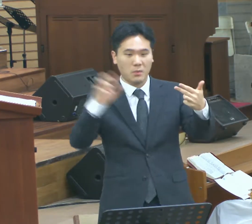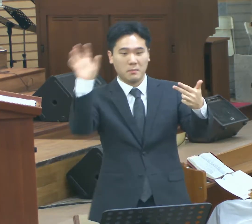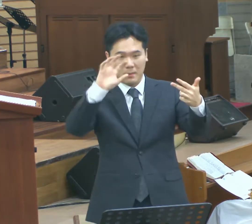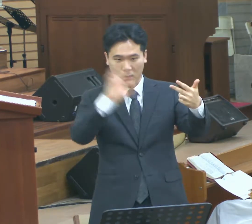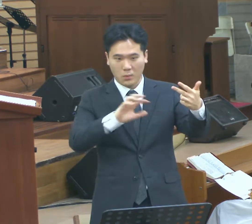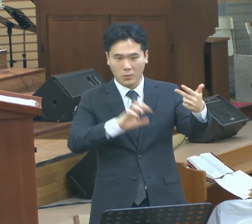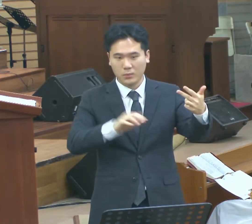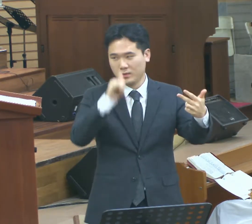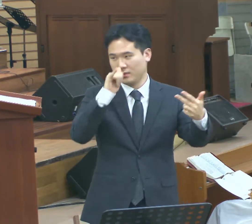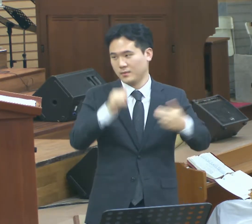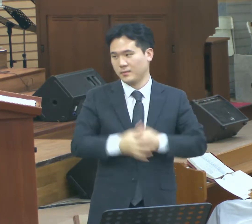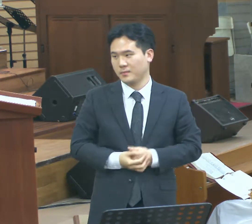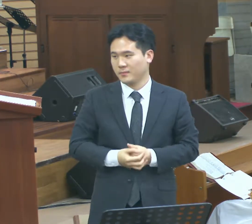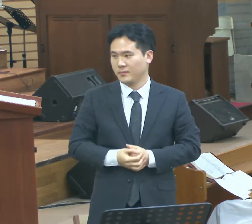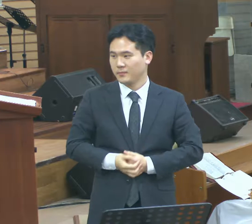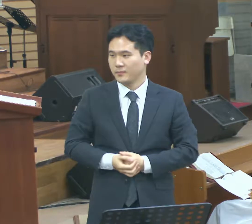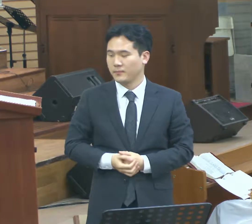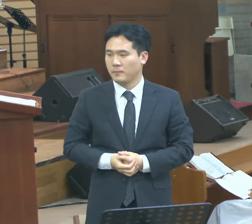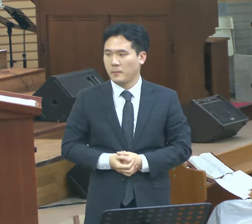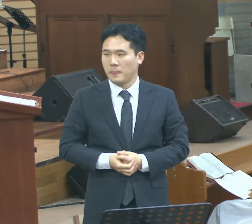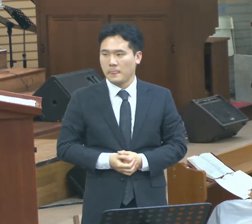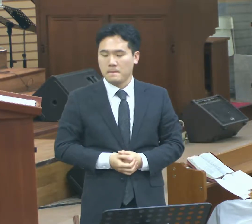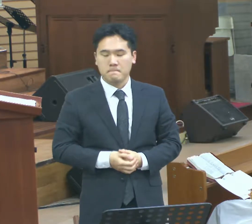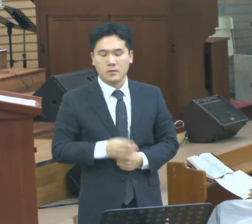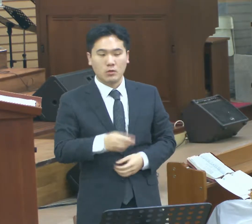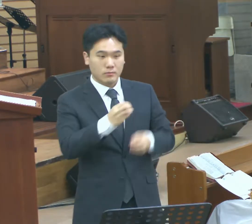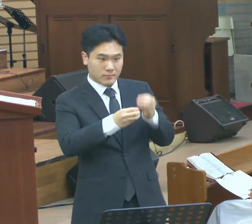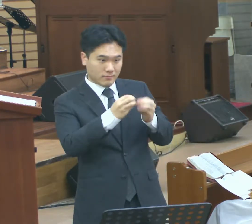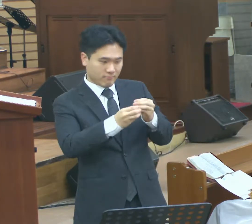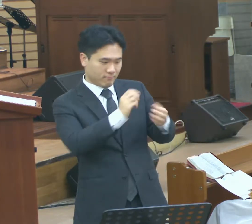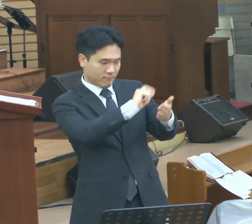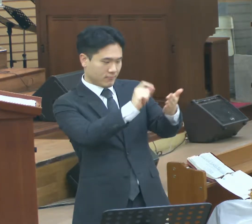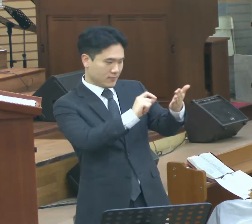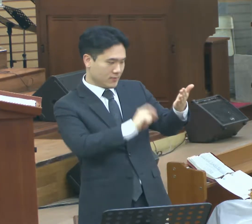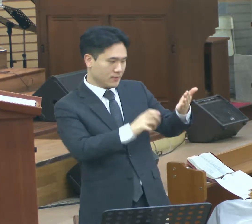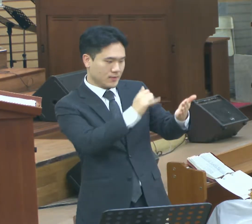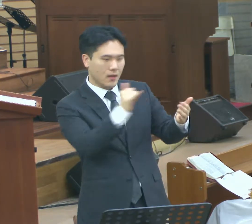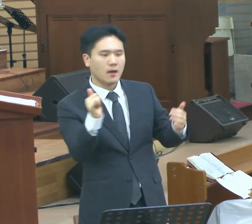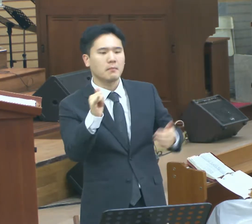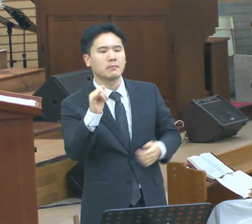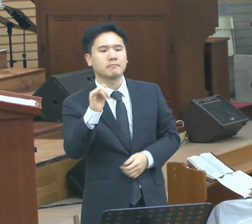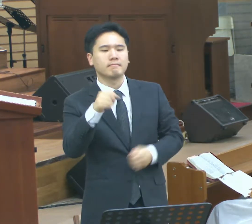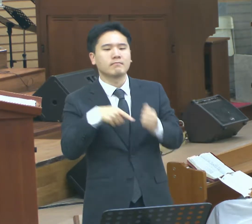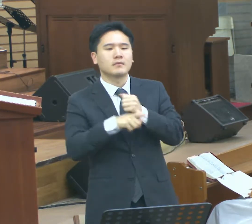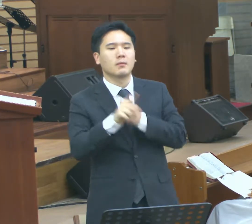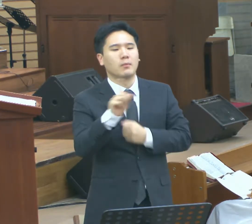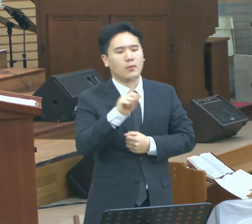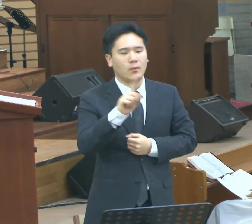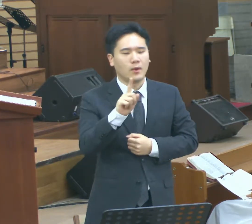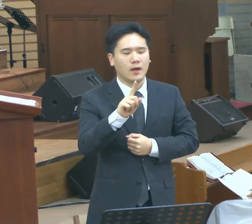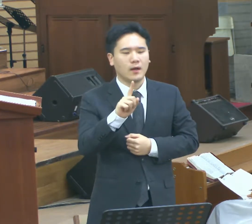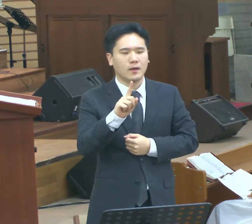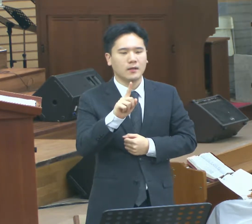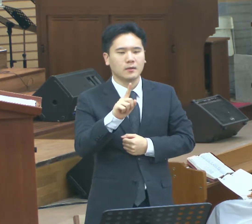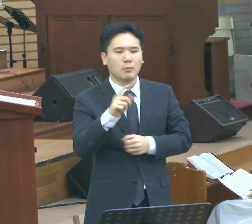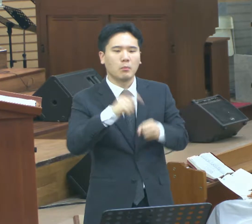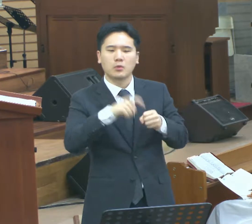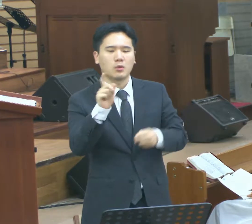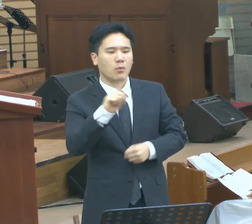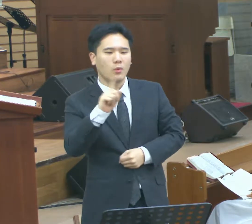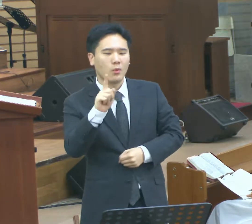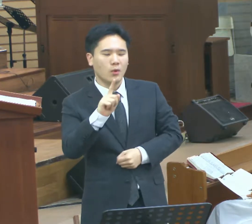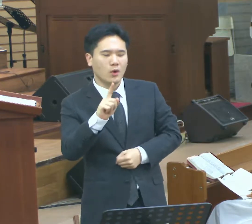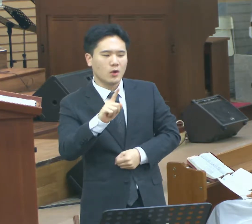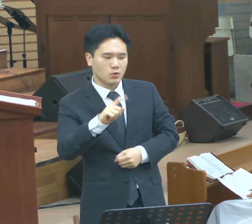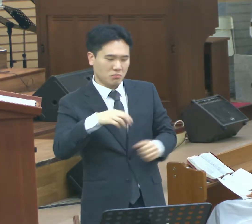있어요. 이렇게 함으로 시인은 흥겨운 분위기를 만들려고 애를 썼는데 시를 해석하는 방법 중에 하나는 이런